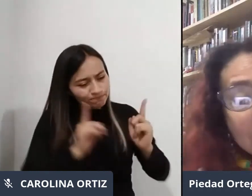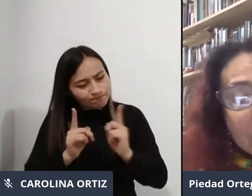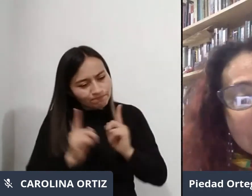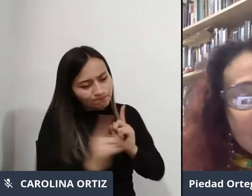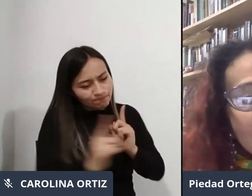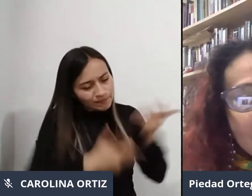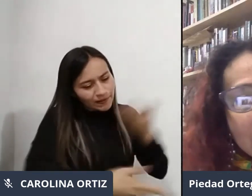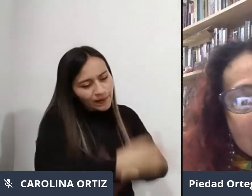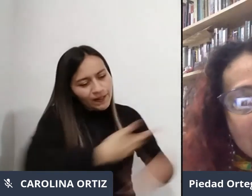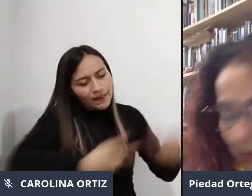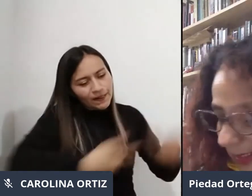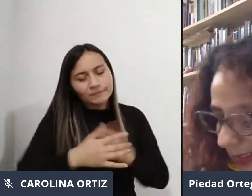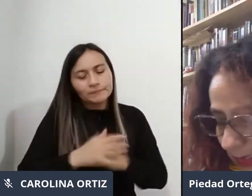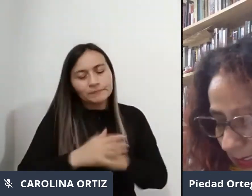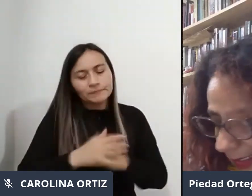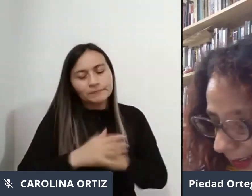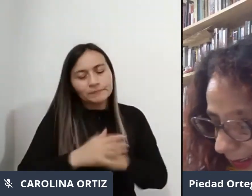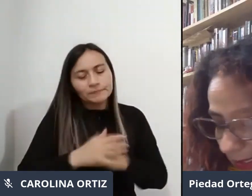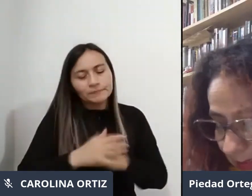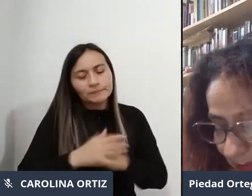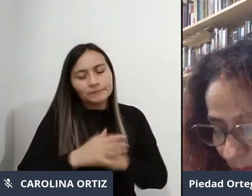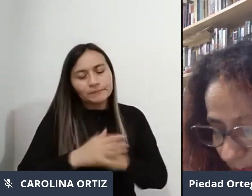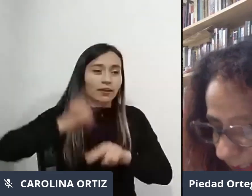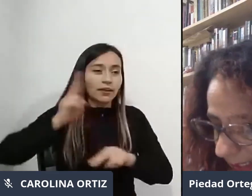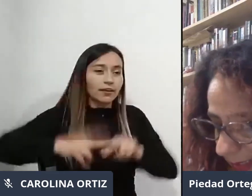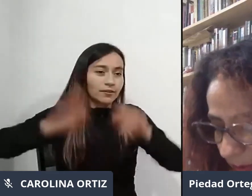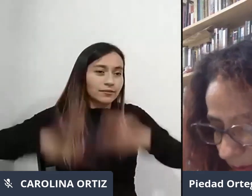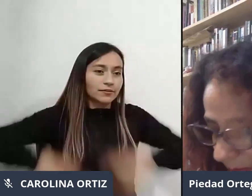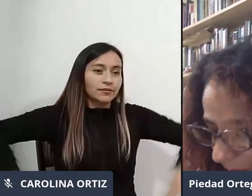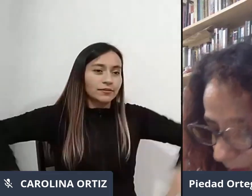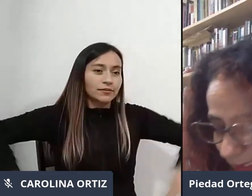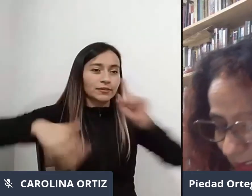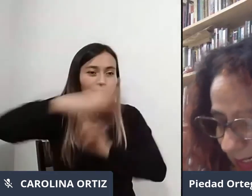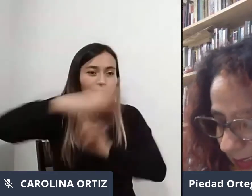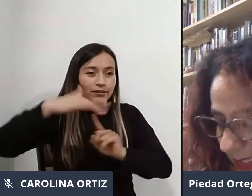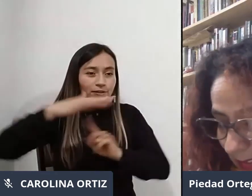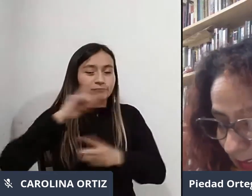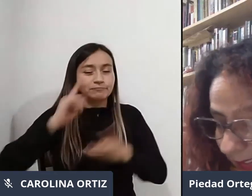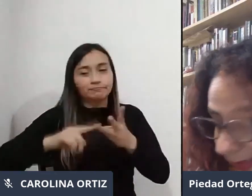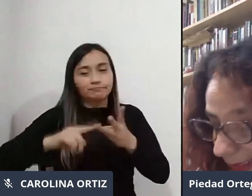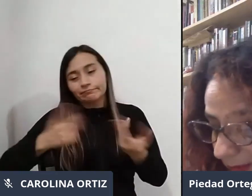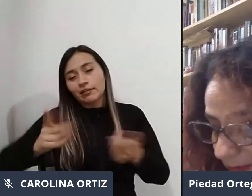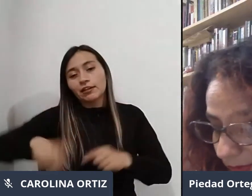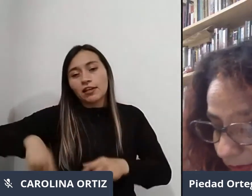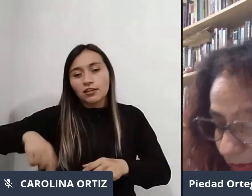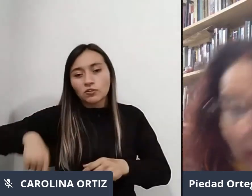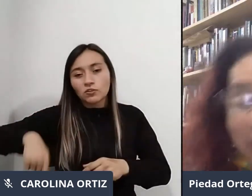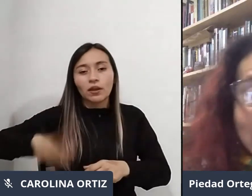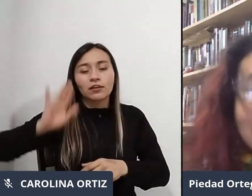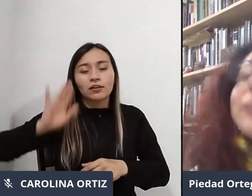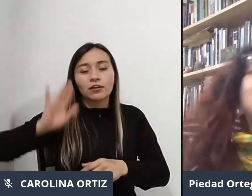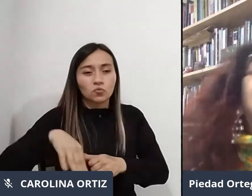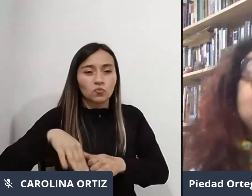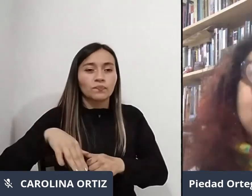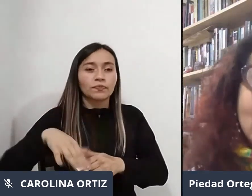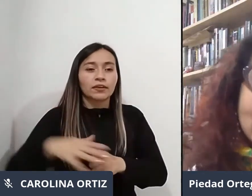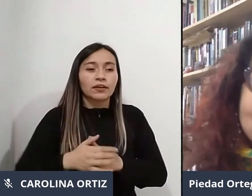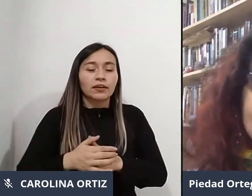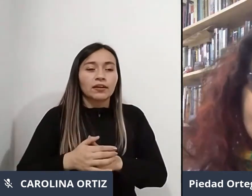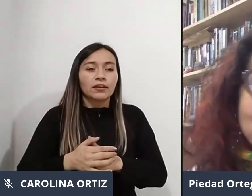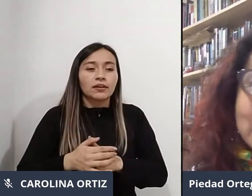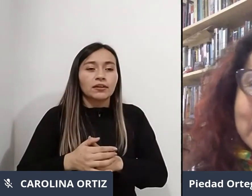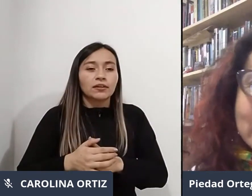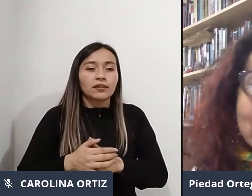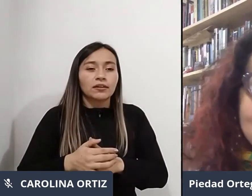escuelas ambientales, están las escuelas agroecológicas, están las redes,